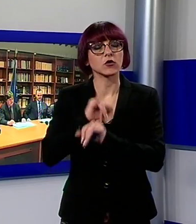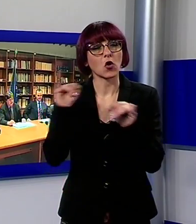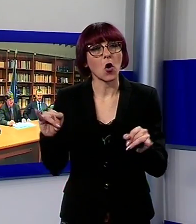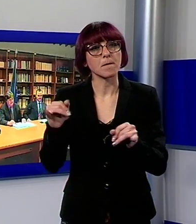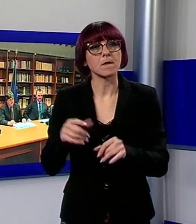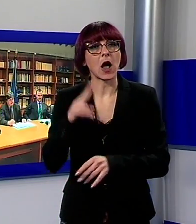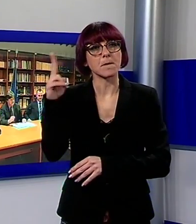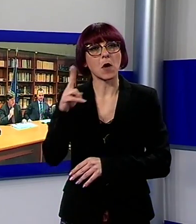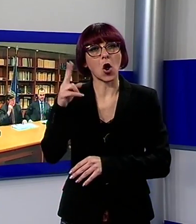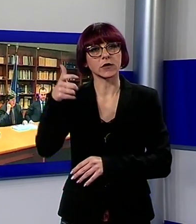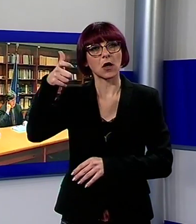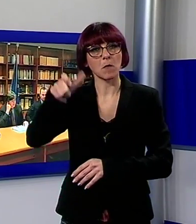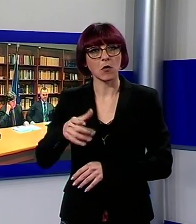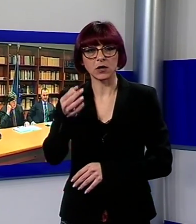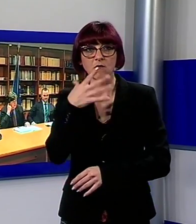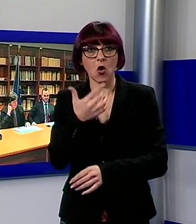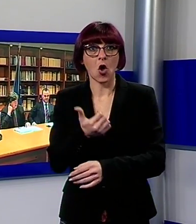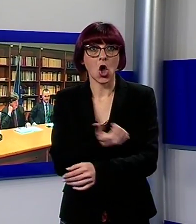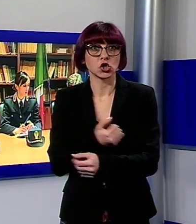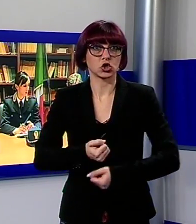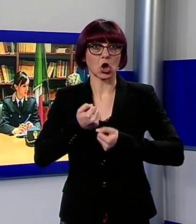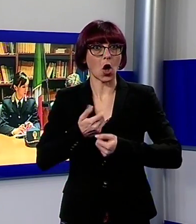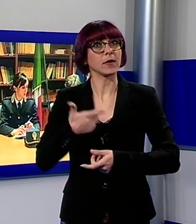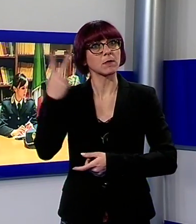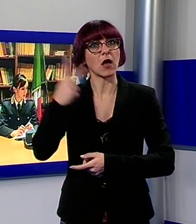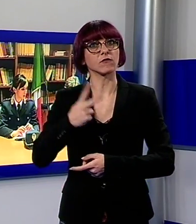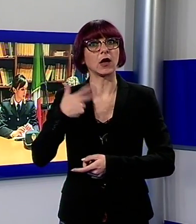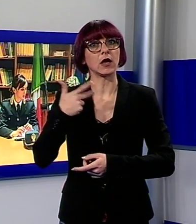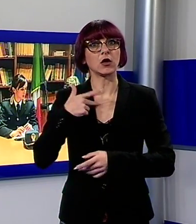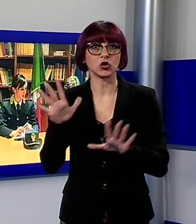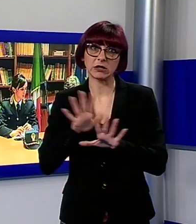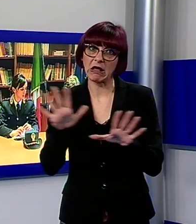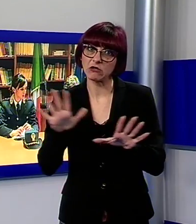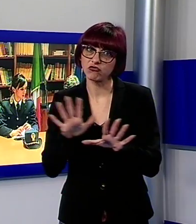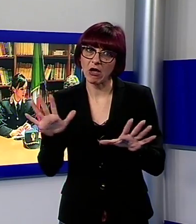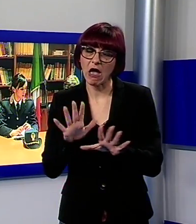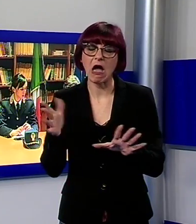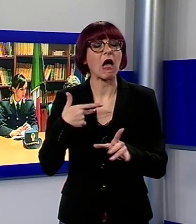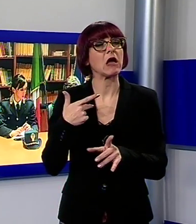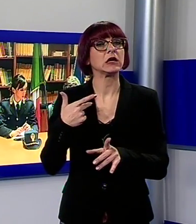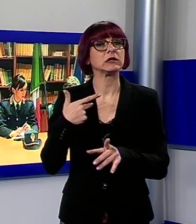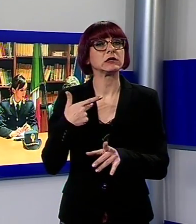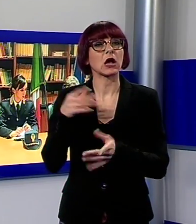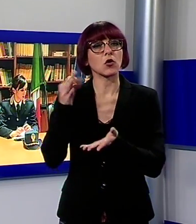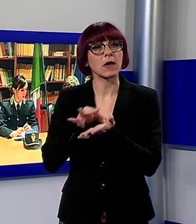sostanze dopanti, ma di certo la tragedia non aveva consigliato la famiglia a smetterla con quelle sostanze. Tanto